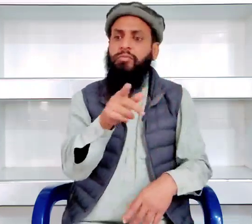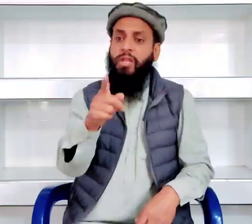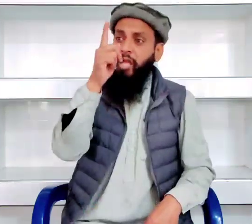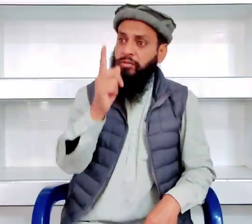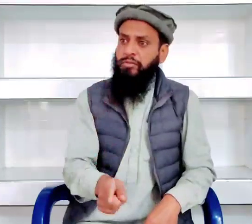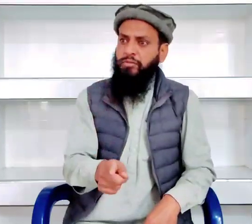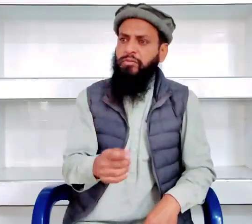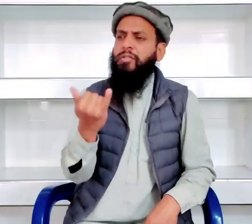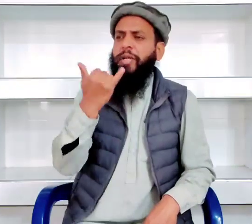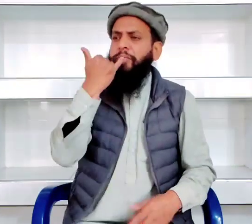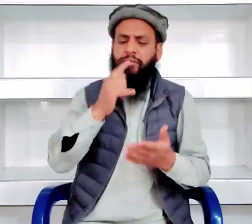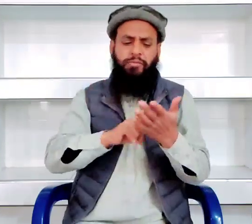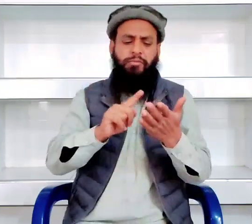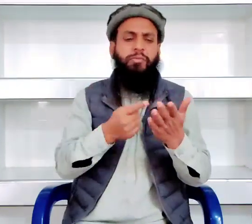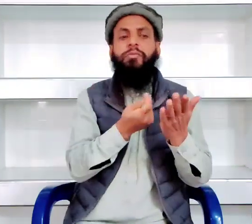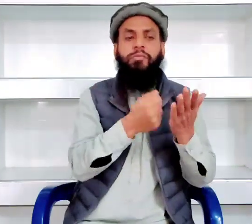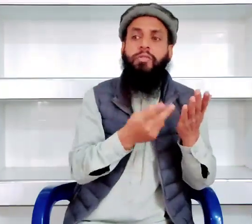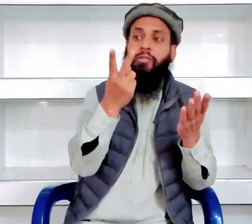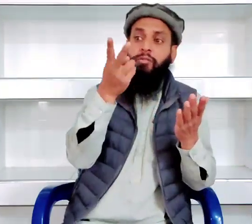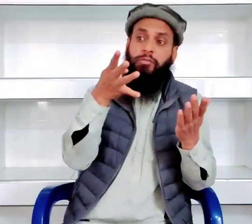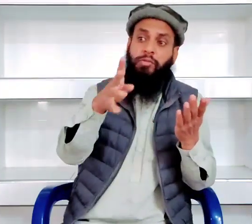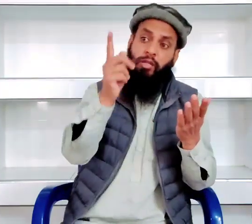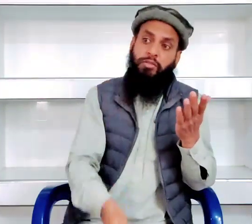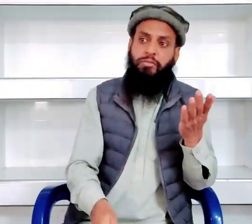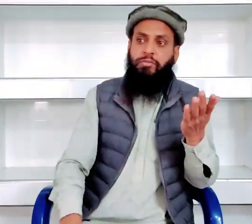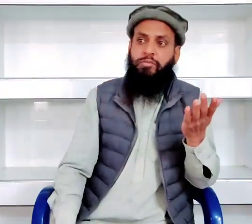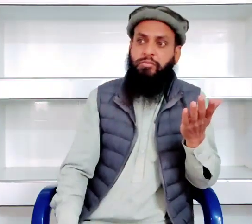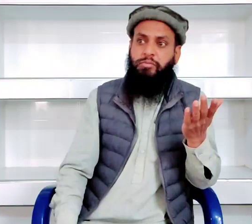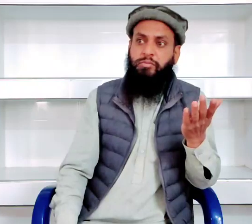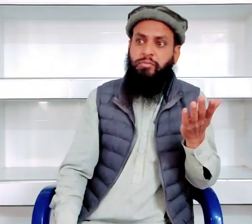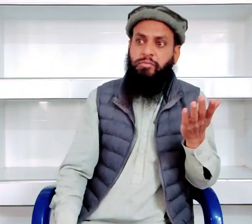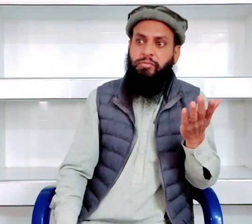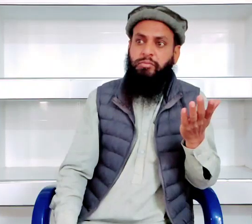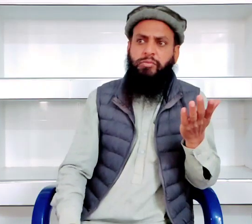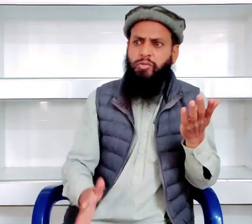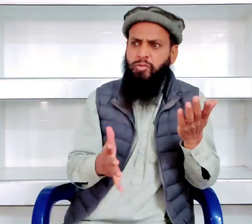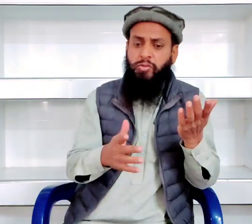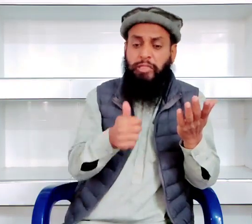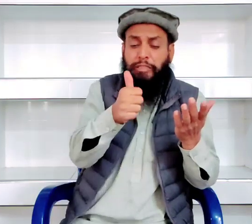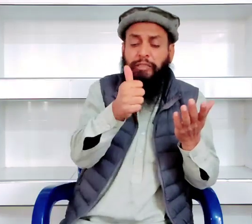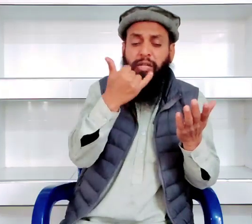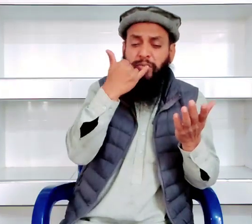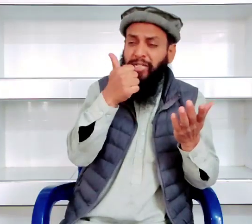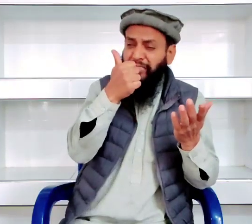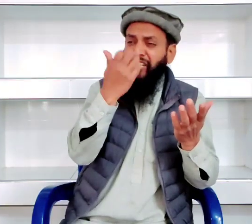موبائل اگر ہوں تو میرے پیسے دینا 50,000 کا سیل کرا گا اگر ادھار